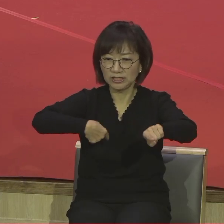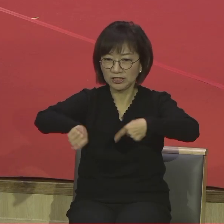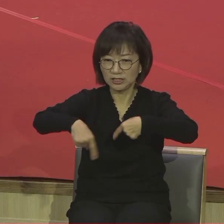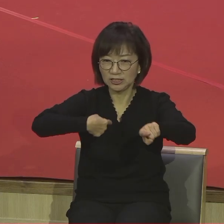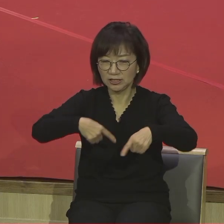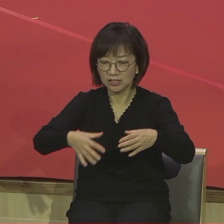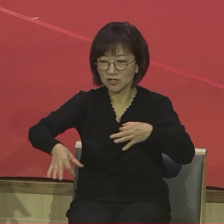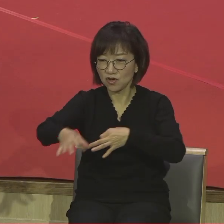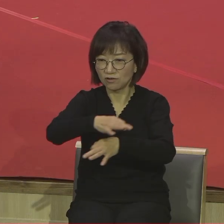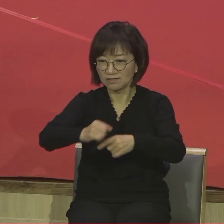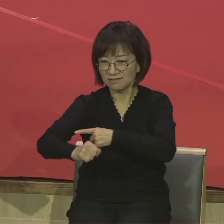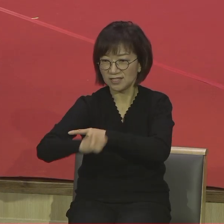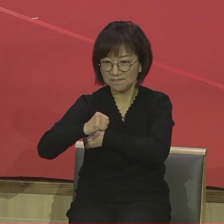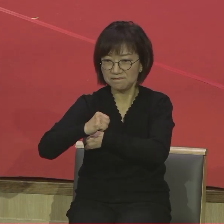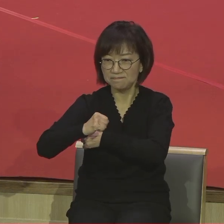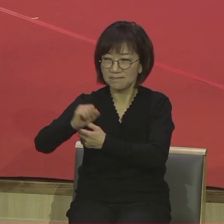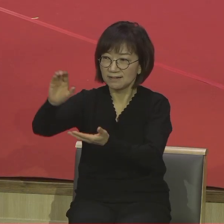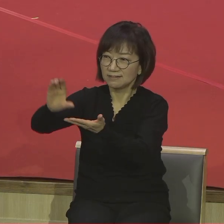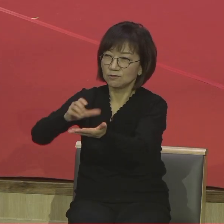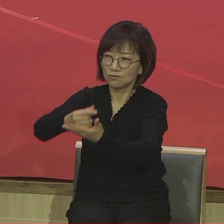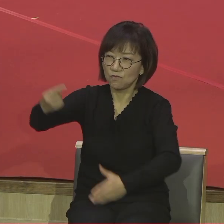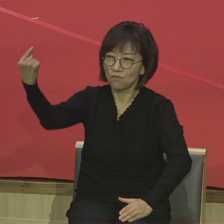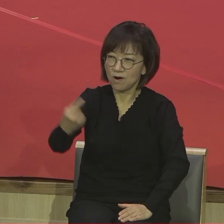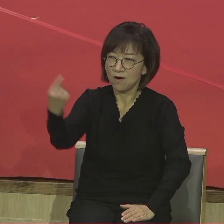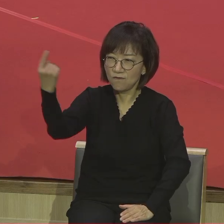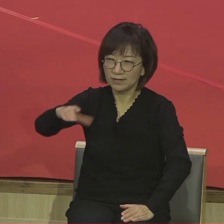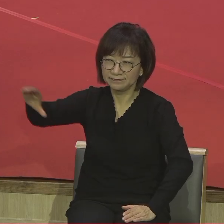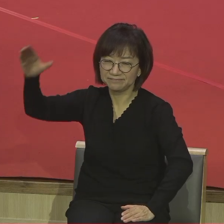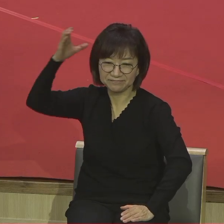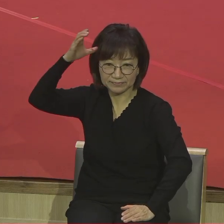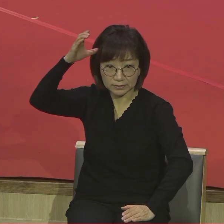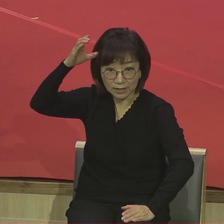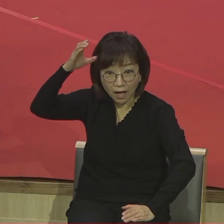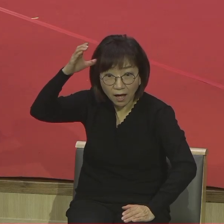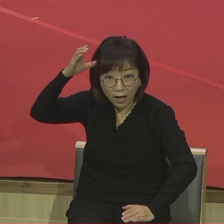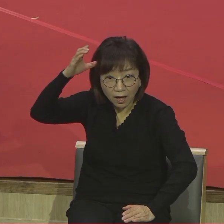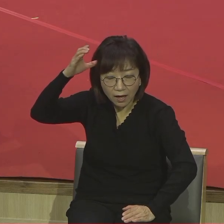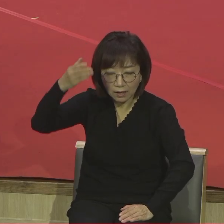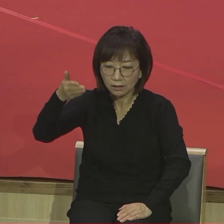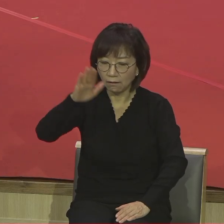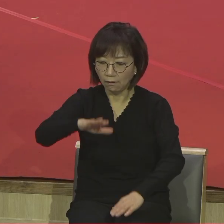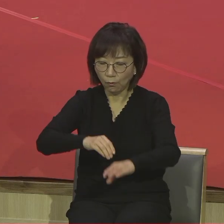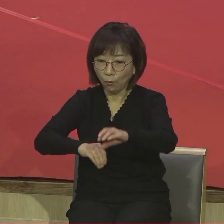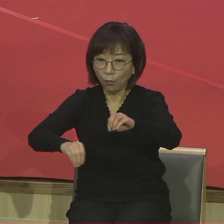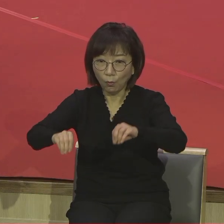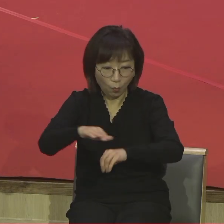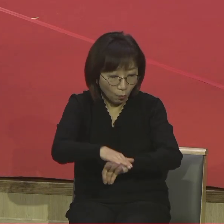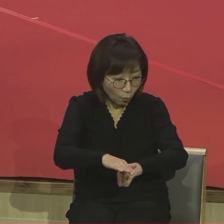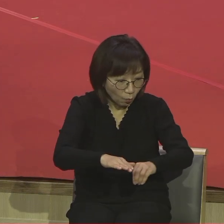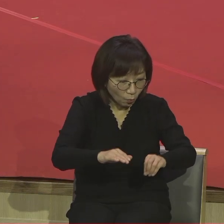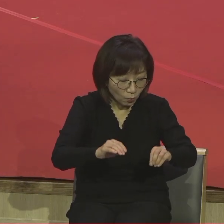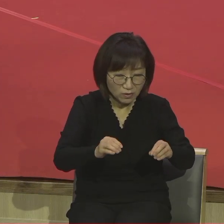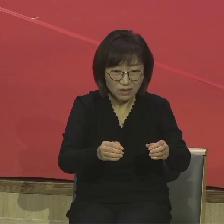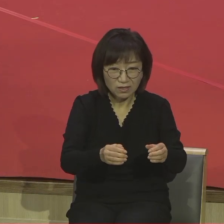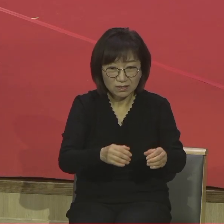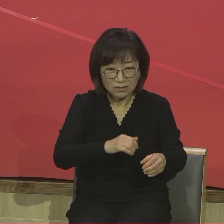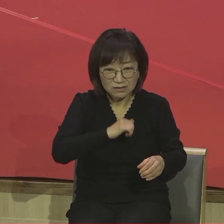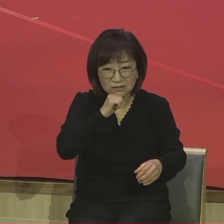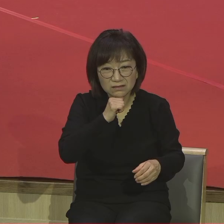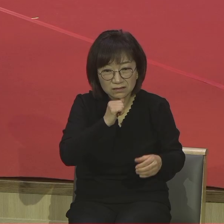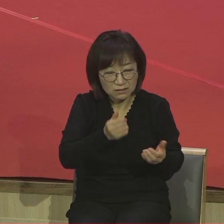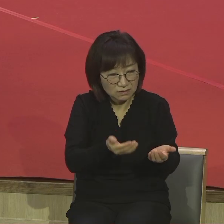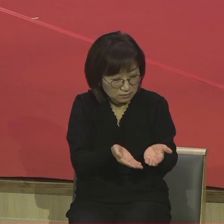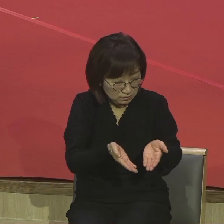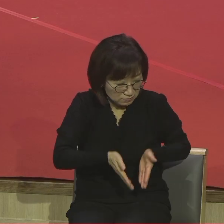경제적 메시아로 그렇게 기대를 했습니다. 그런데 마구간이 탄생과 자신들의